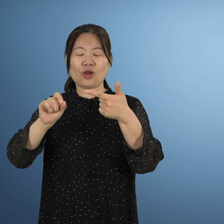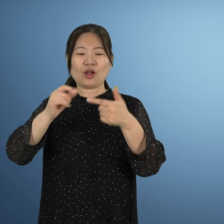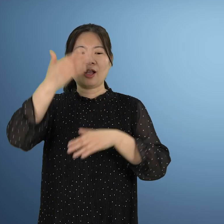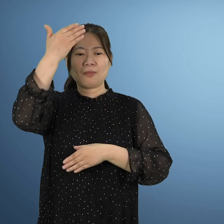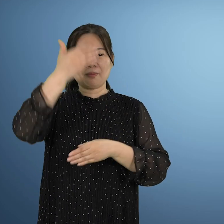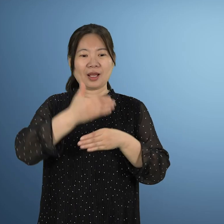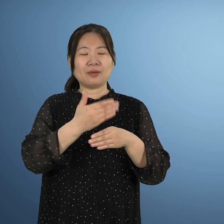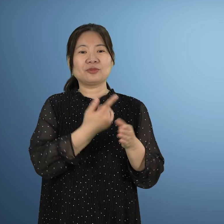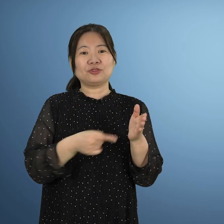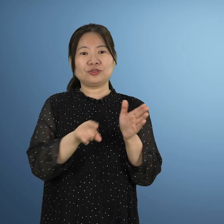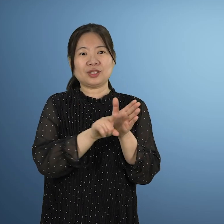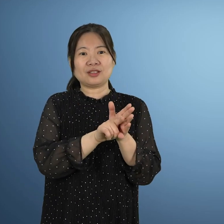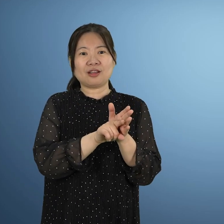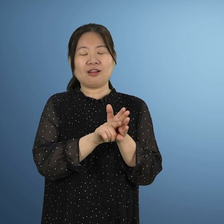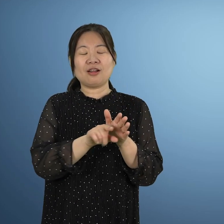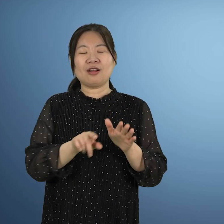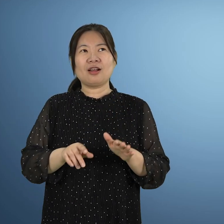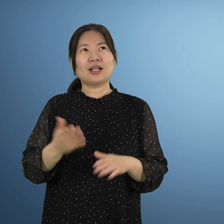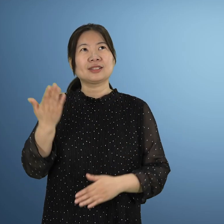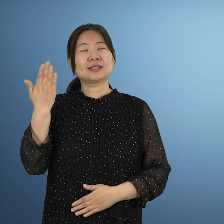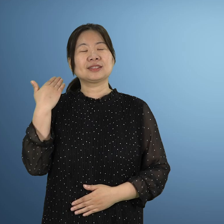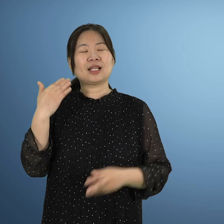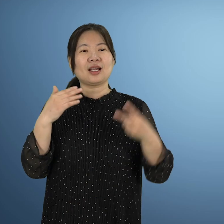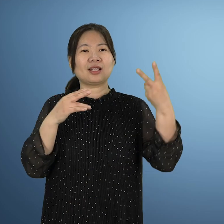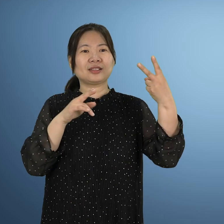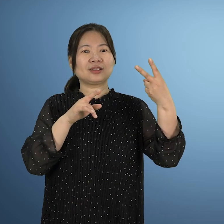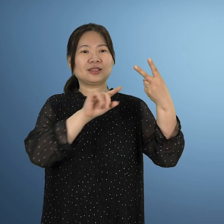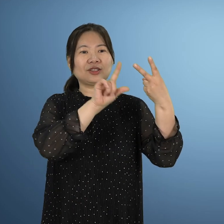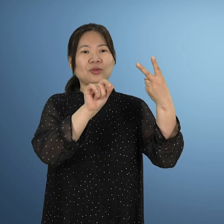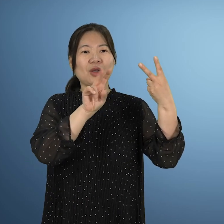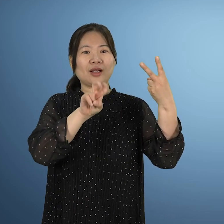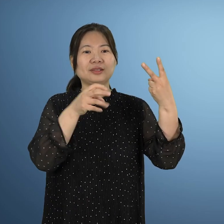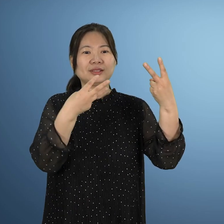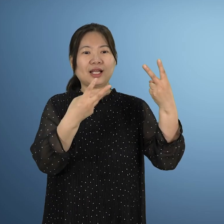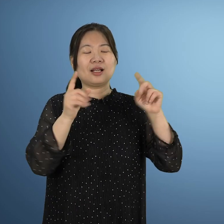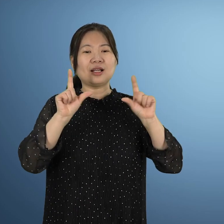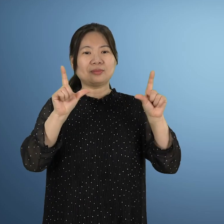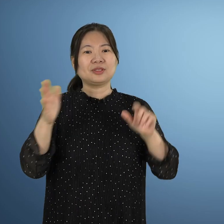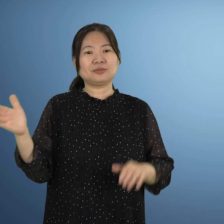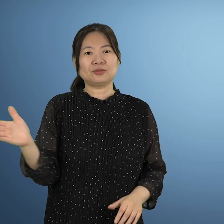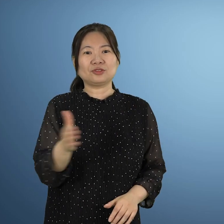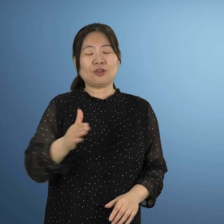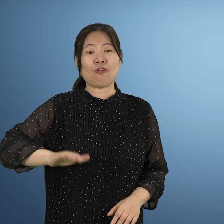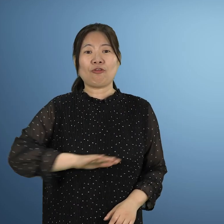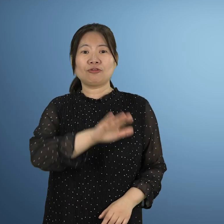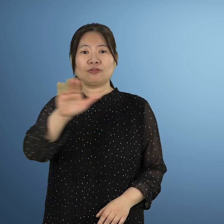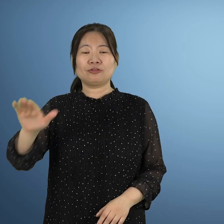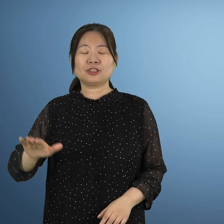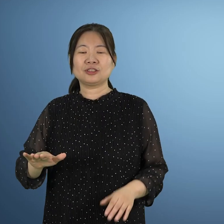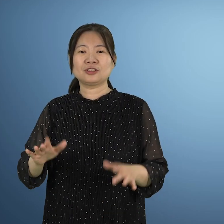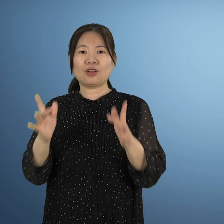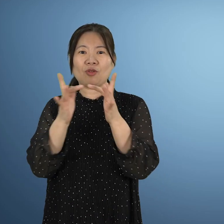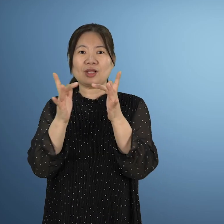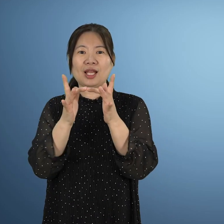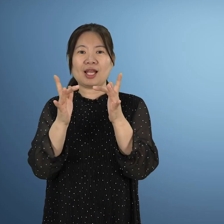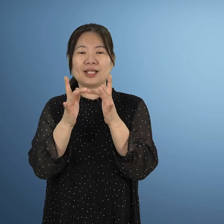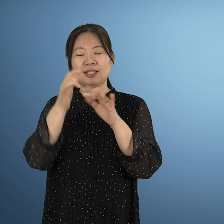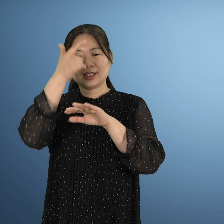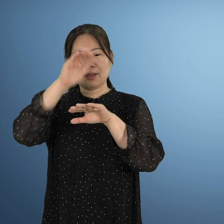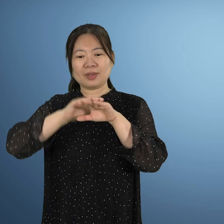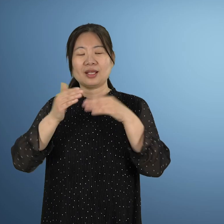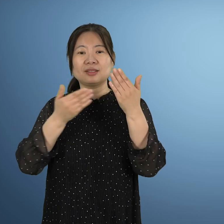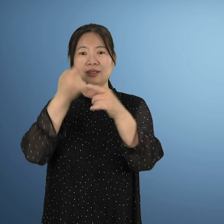지난 23일, 그러니까 2월 23일부터 우리가 온라인 예배를